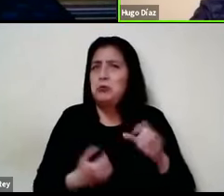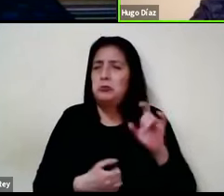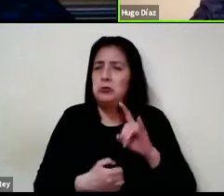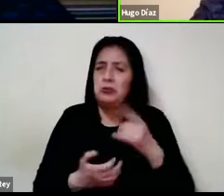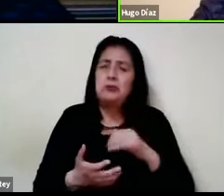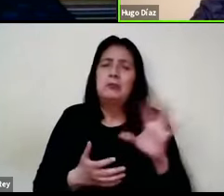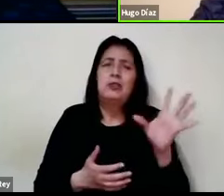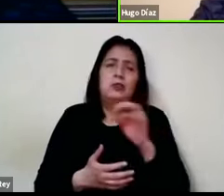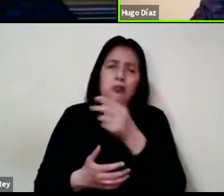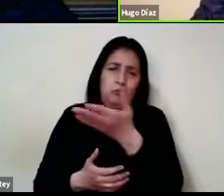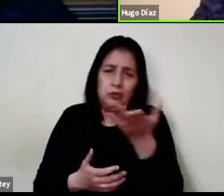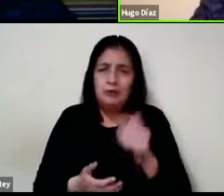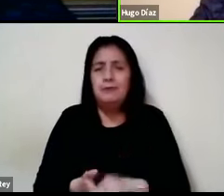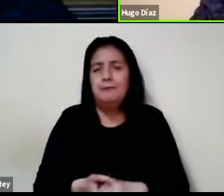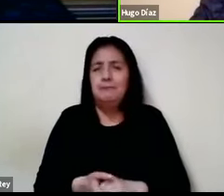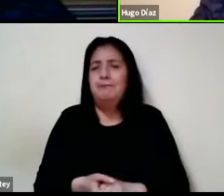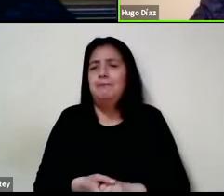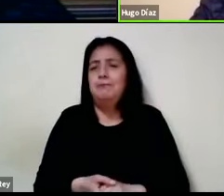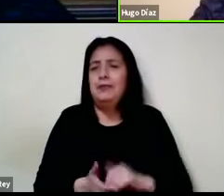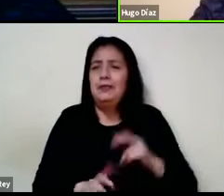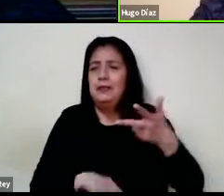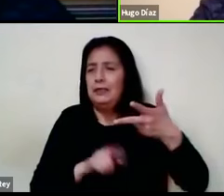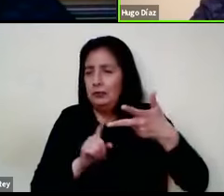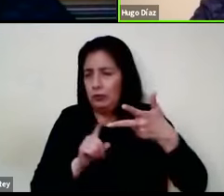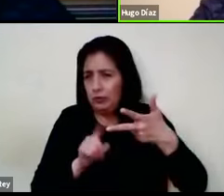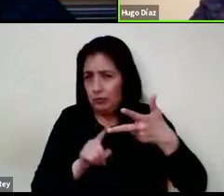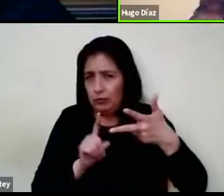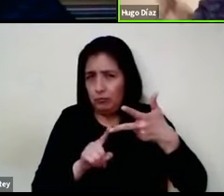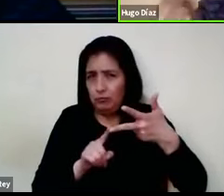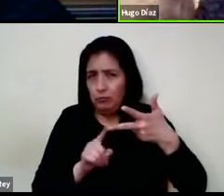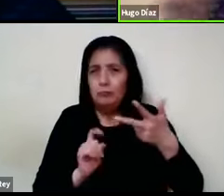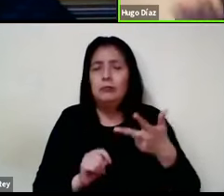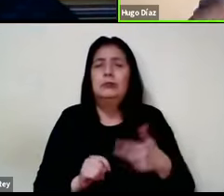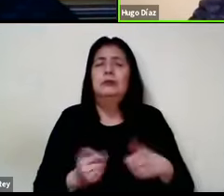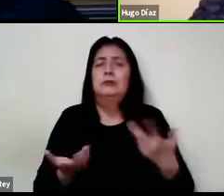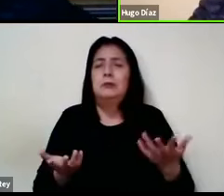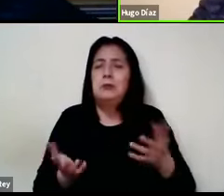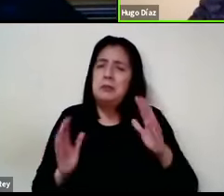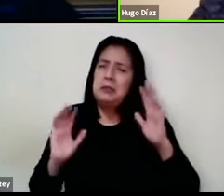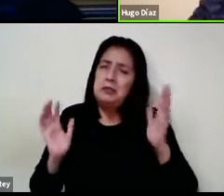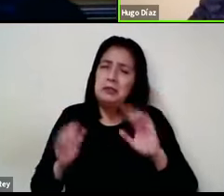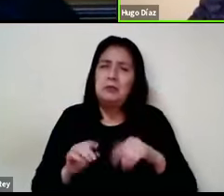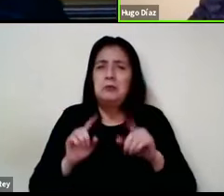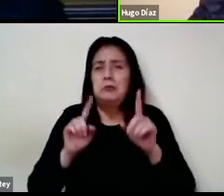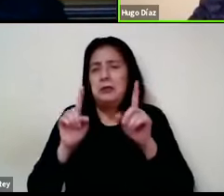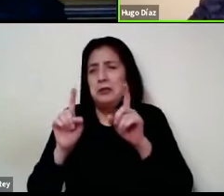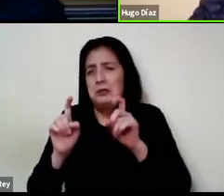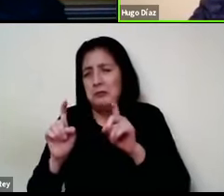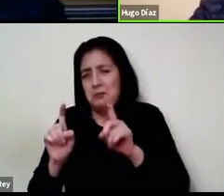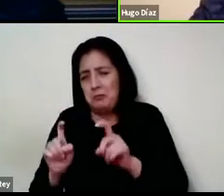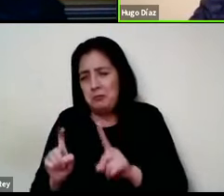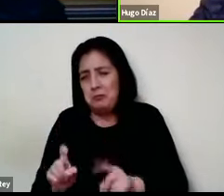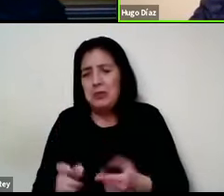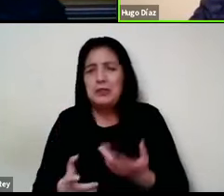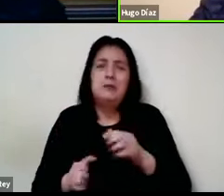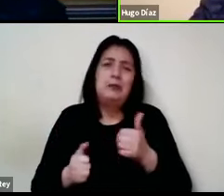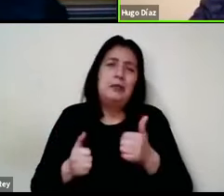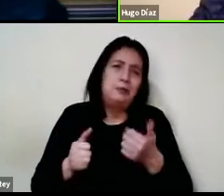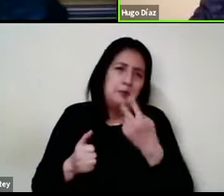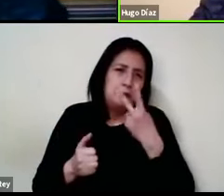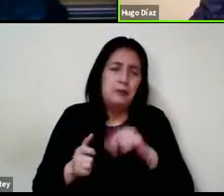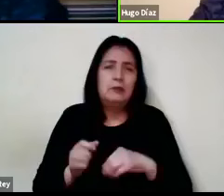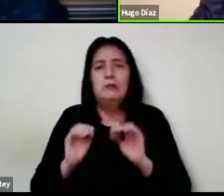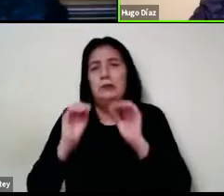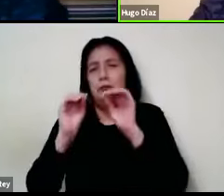para todos ustedes. Y lo tercero es que les va a aparecer una encuesta de satisfacción, pedimos